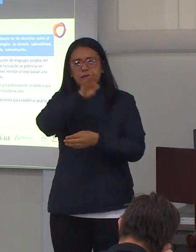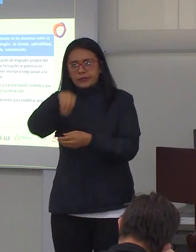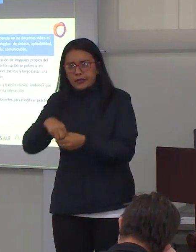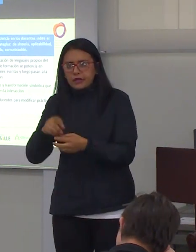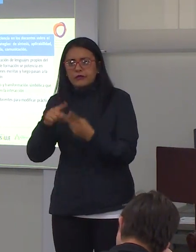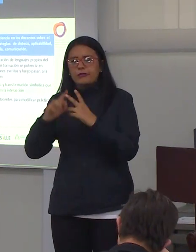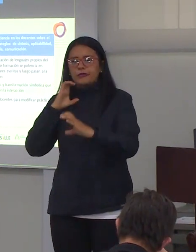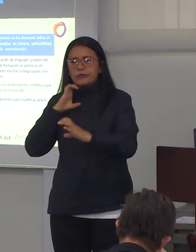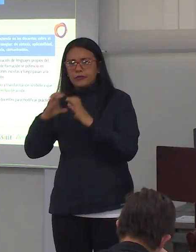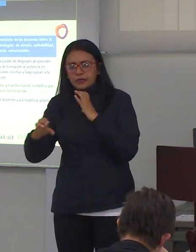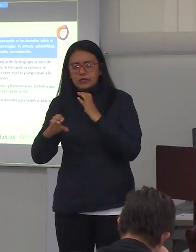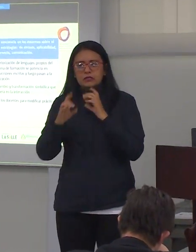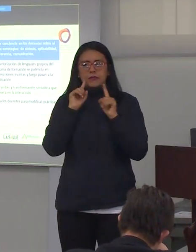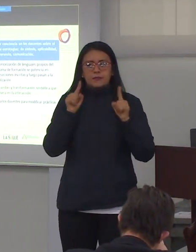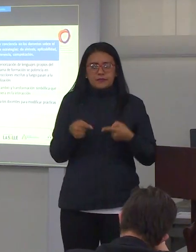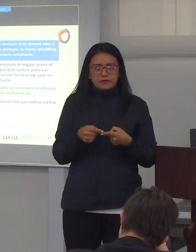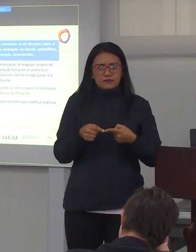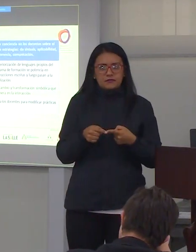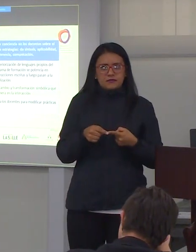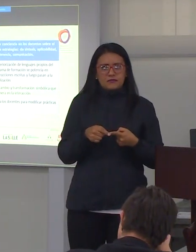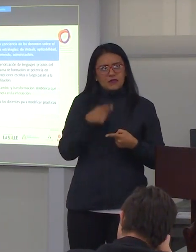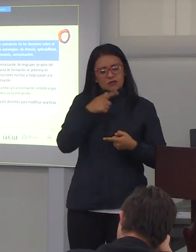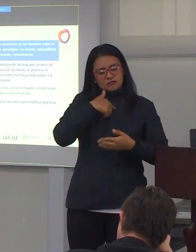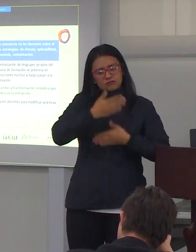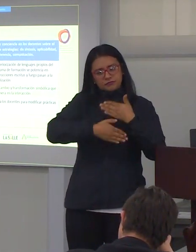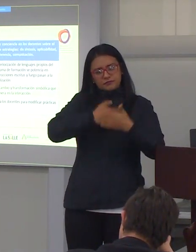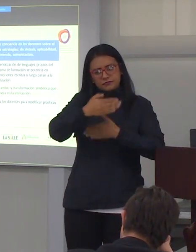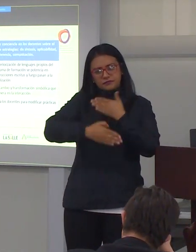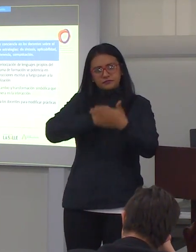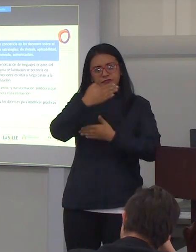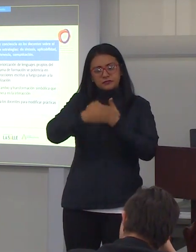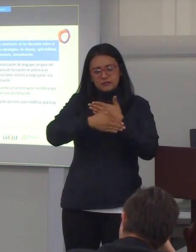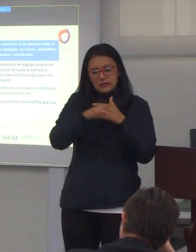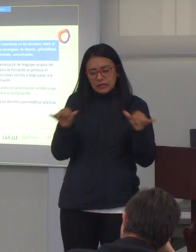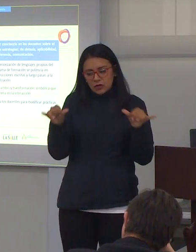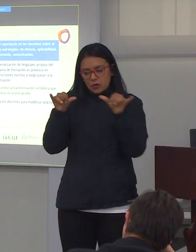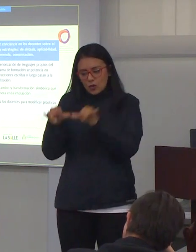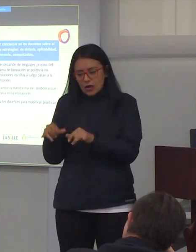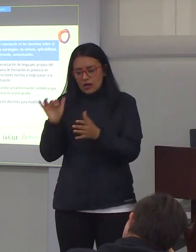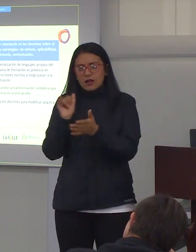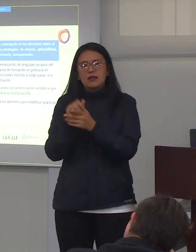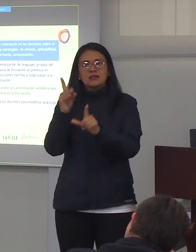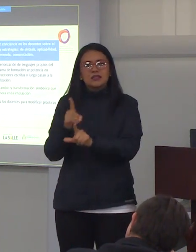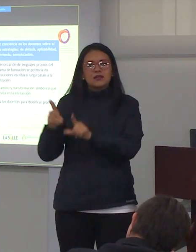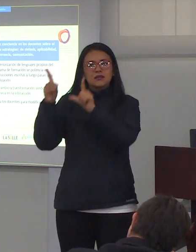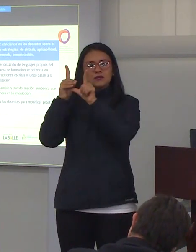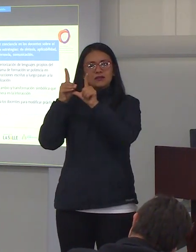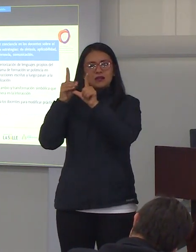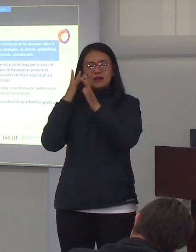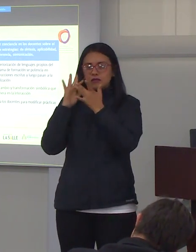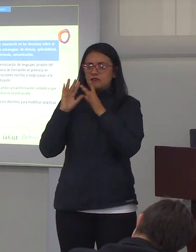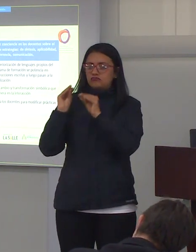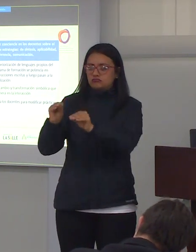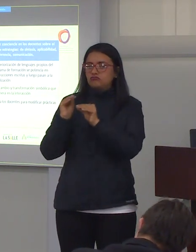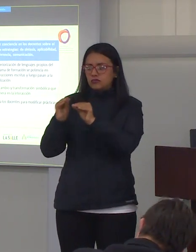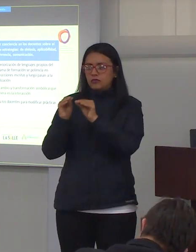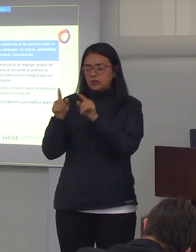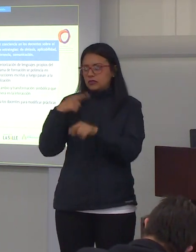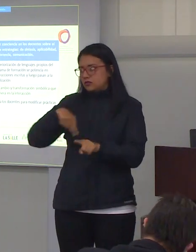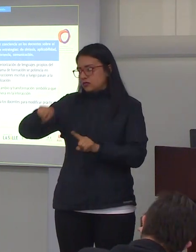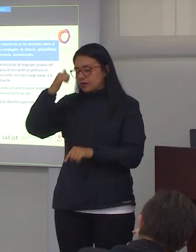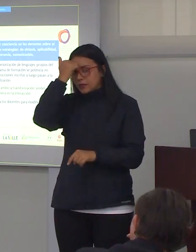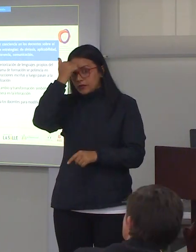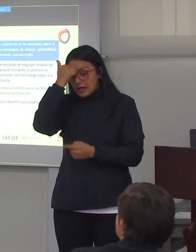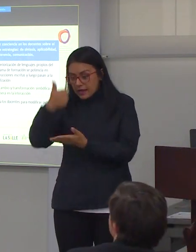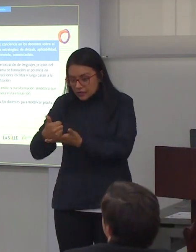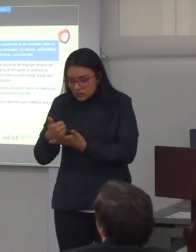comunicación otras para la síntesis esto se fue logrando también porque paralelo se fue generando un diplomado de formación con los docentes entonces